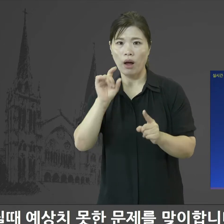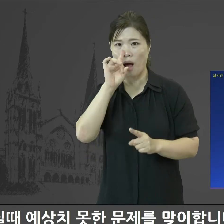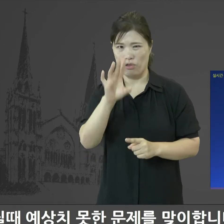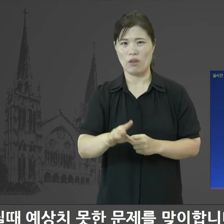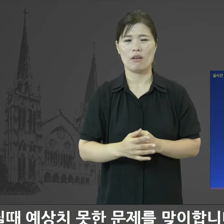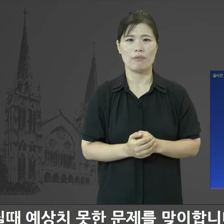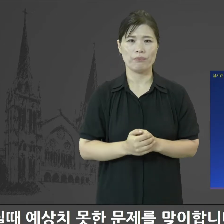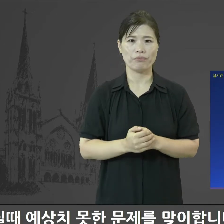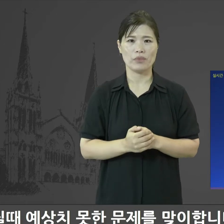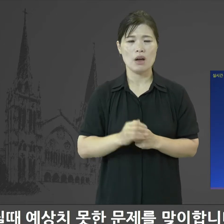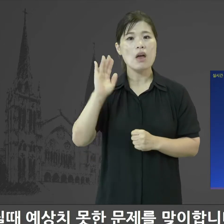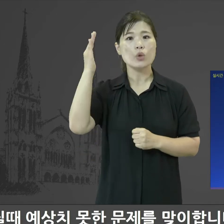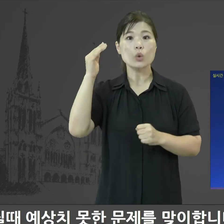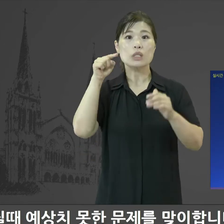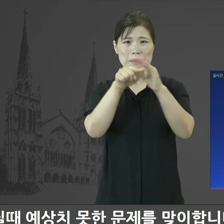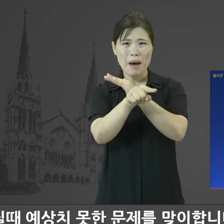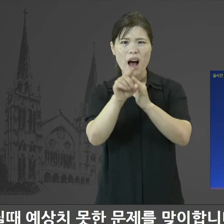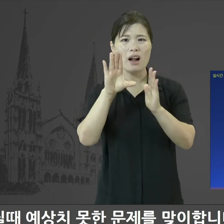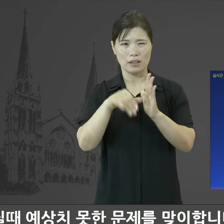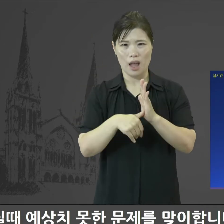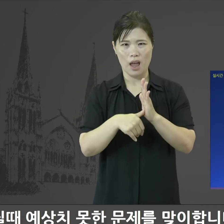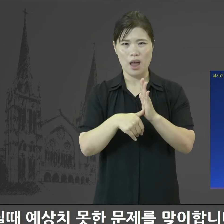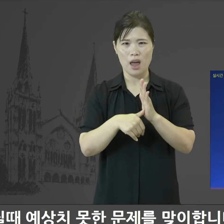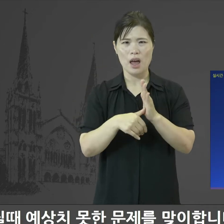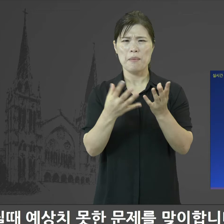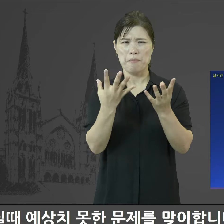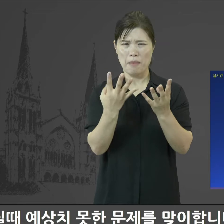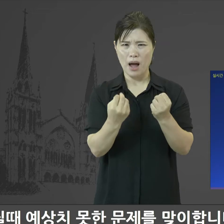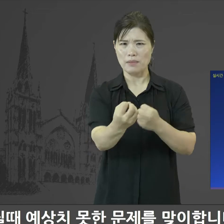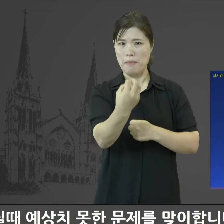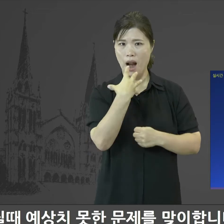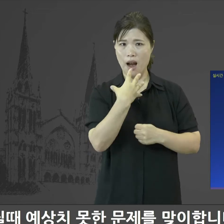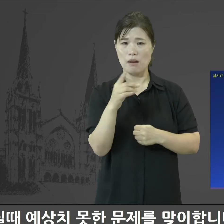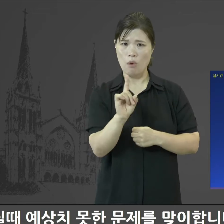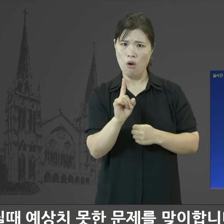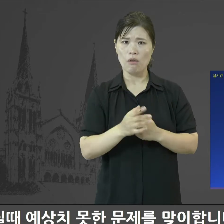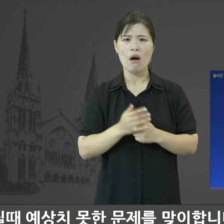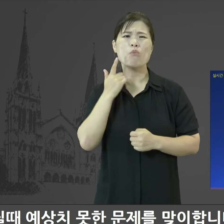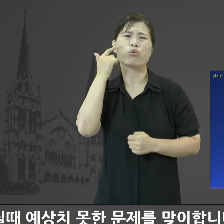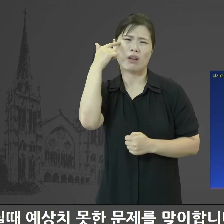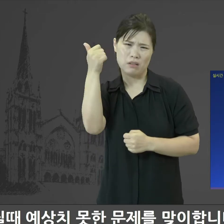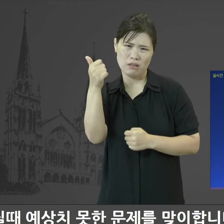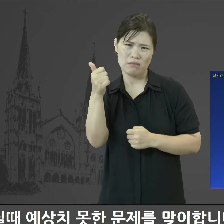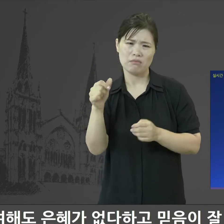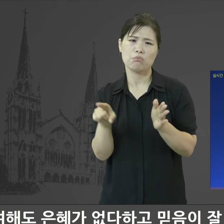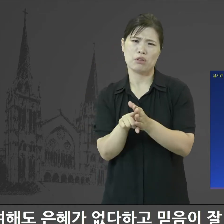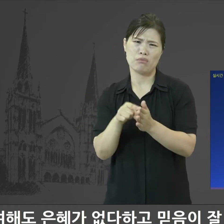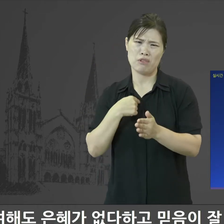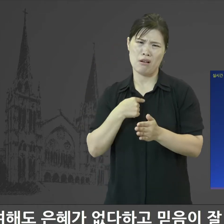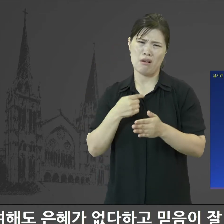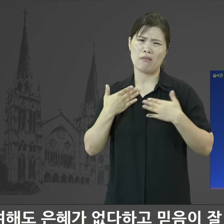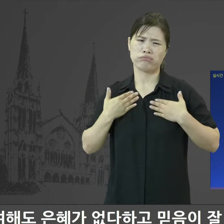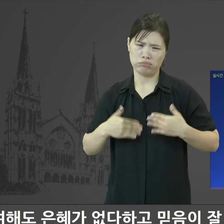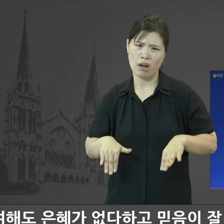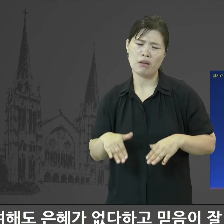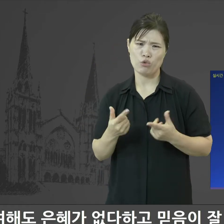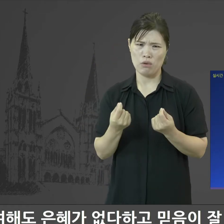그래서 요즘 신방을 해보면 부쩍 이런 말을 많이 듣습니다. 목사님, 믿음이 많이 약해진 것